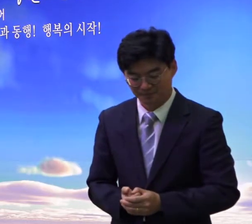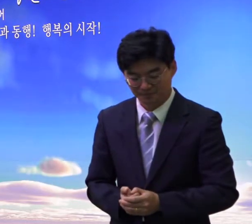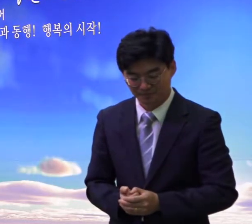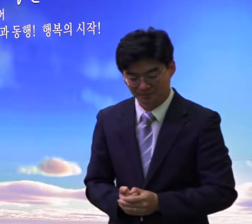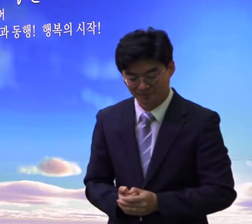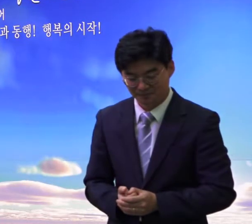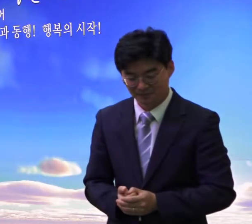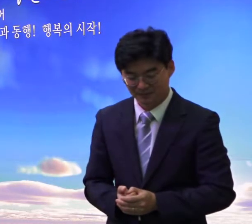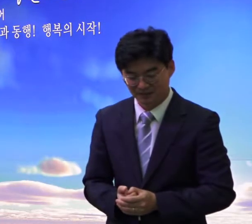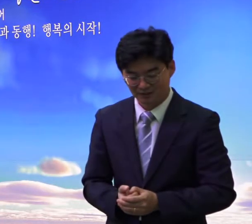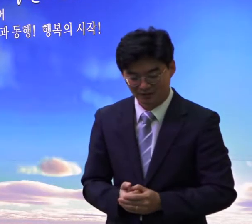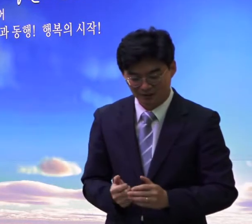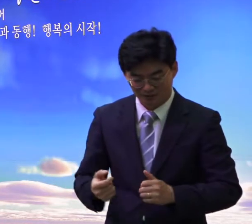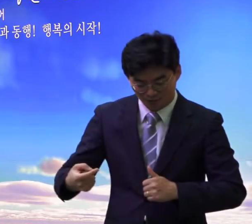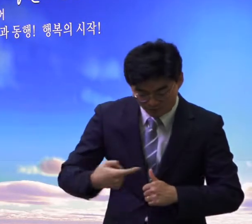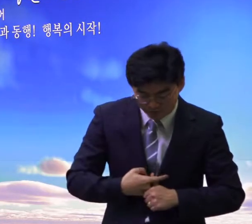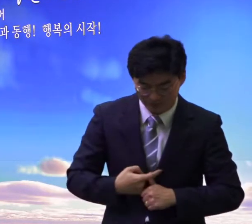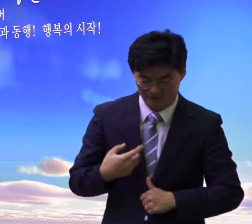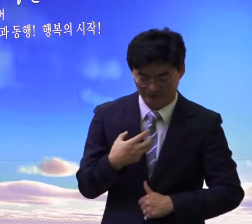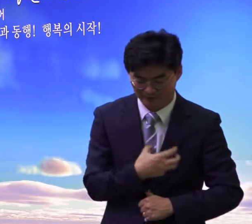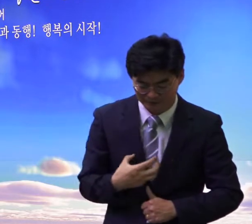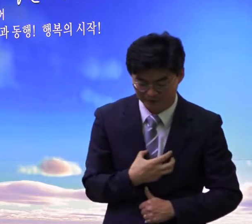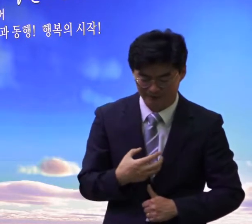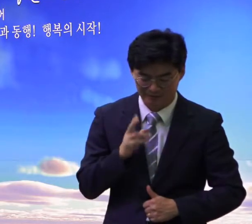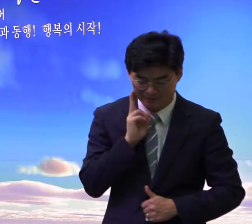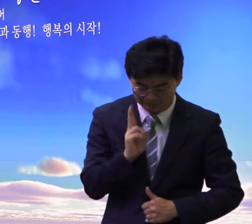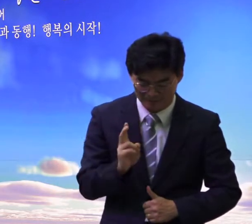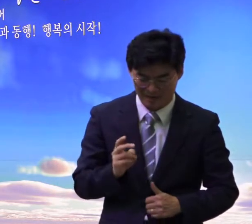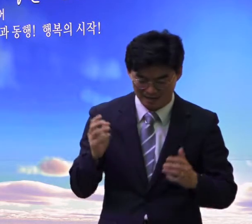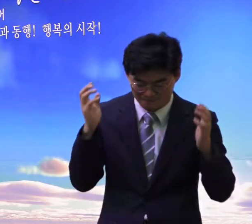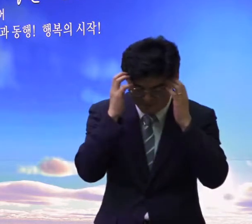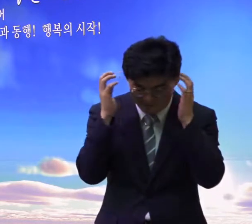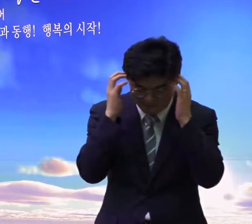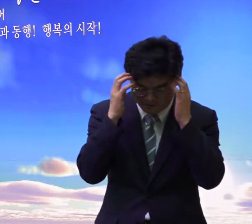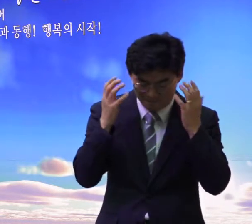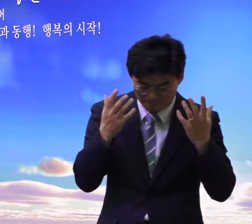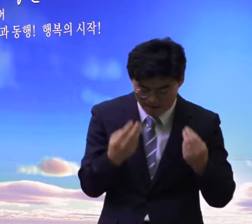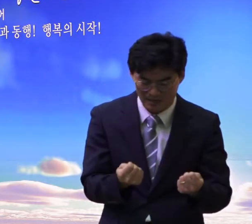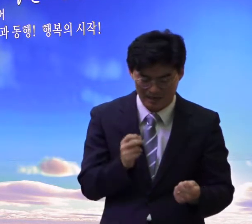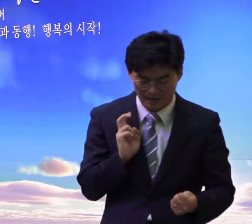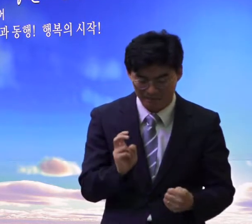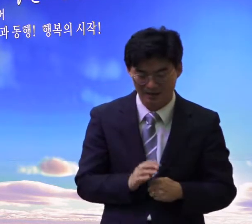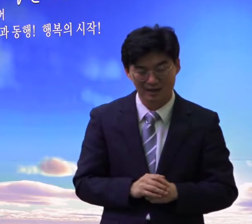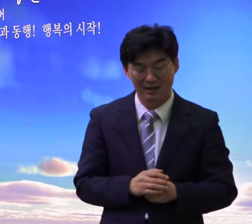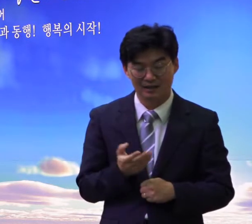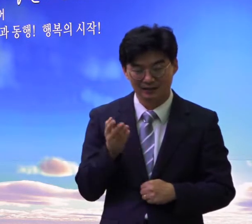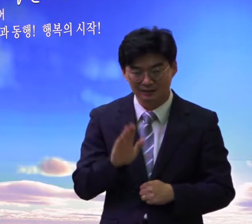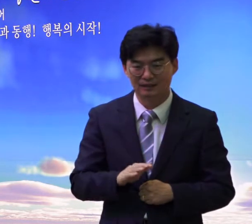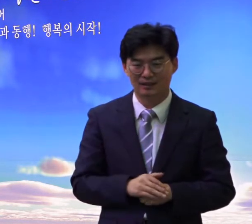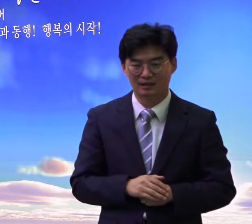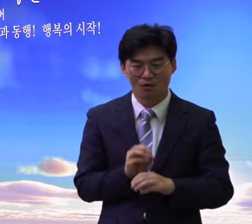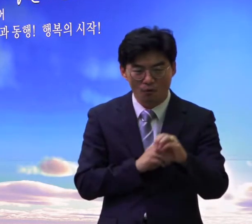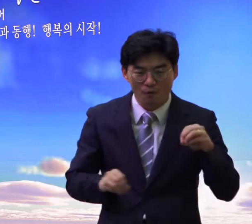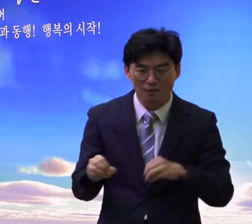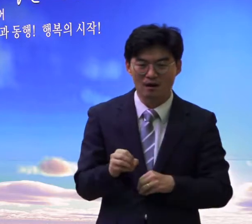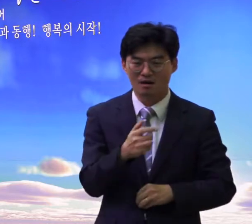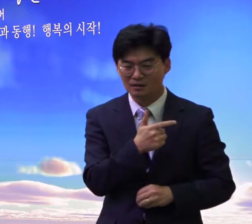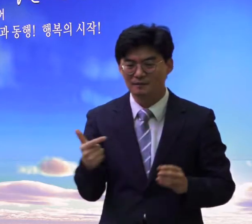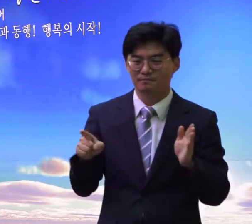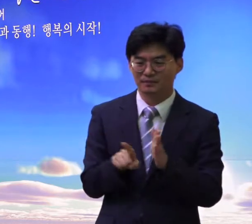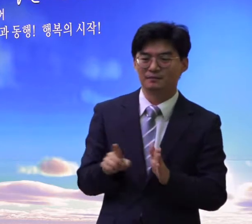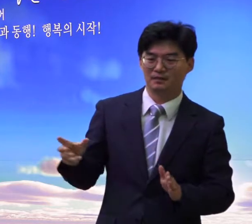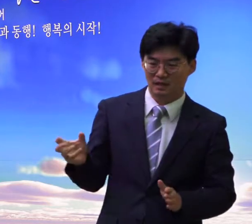분명히 죽음의 공포와 두려움이 있었습니다. 너무나 무서웠습니다. 그러나 그 어려운 불 속에서 다윗은 하나님을 찬양하고